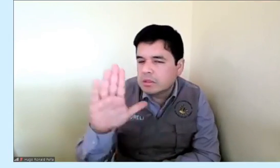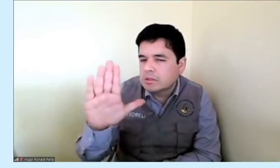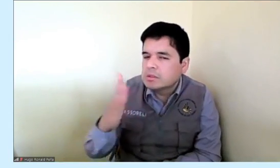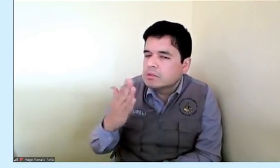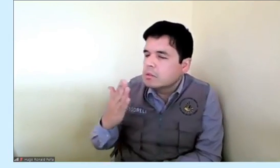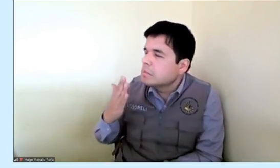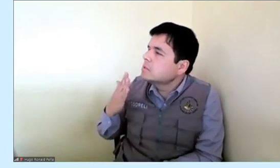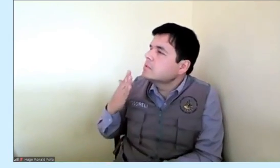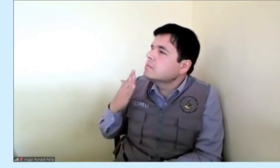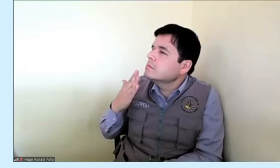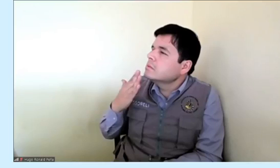¿Quién?